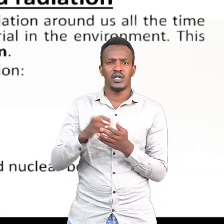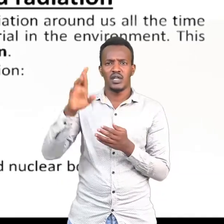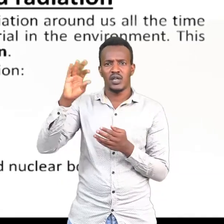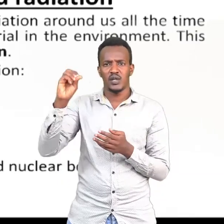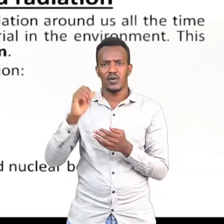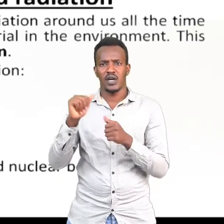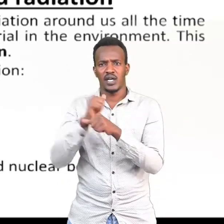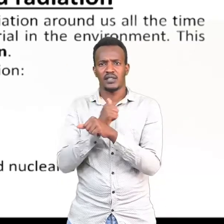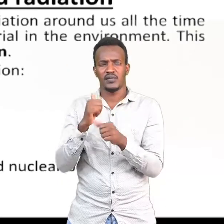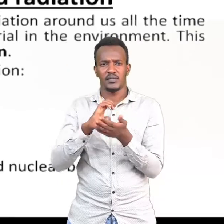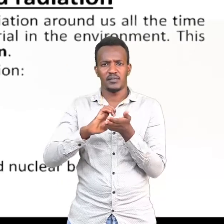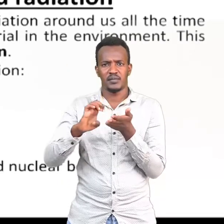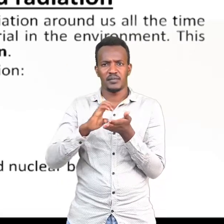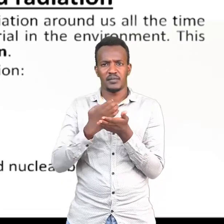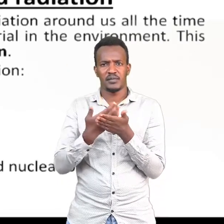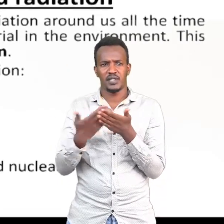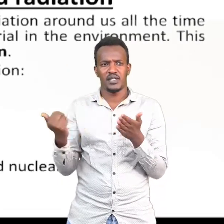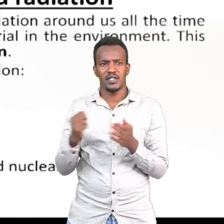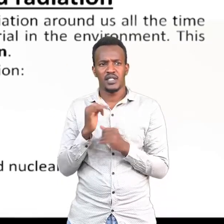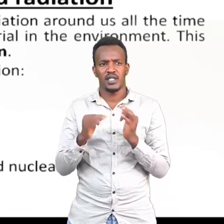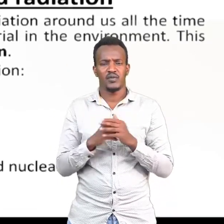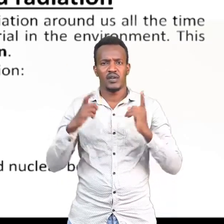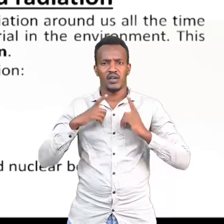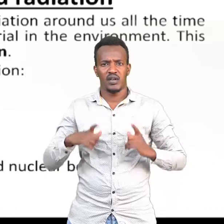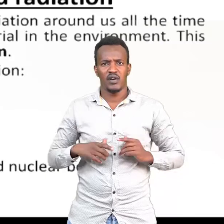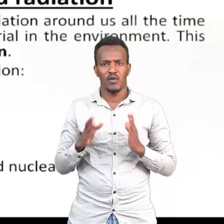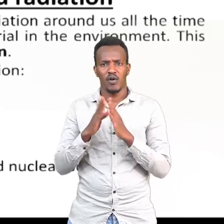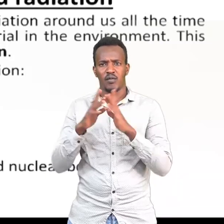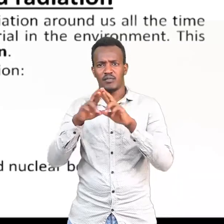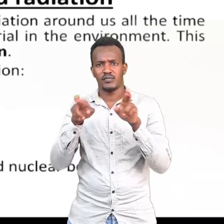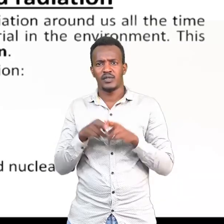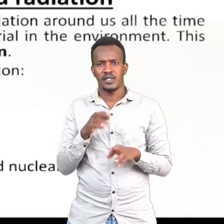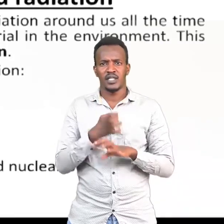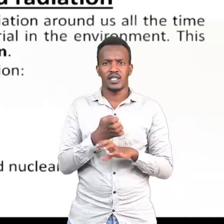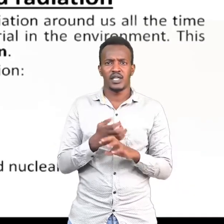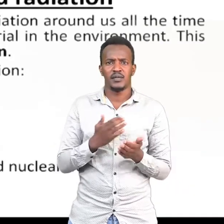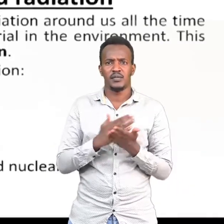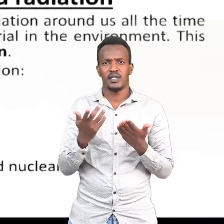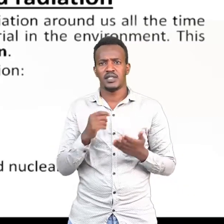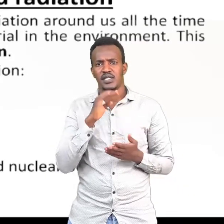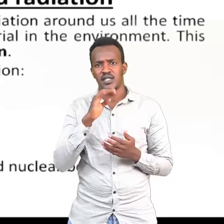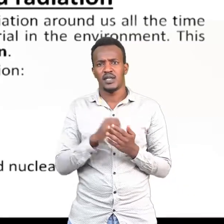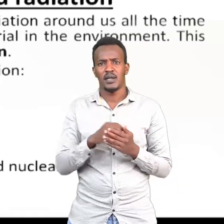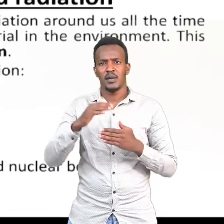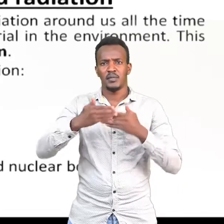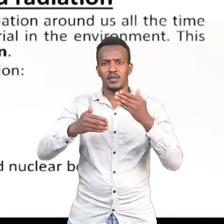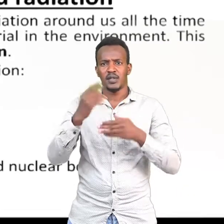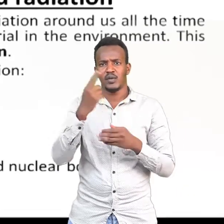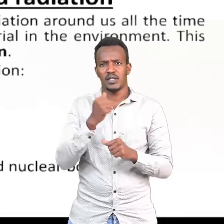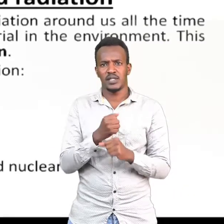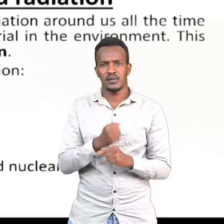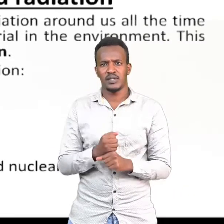materialska haddii aad markaasi waxa weeyaan ku nooshahay guri dhagaxa ama markaasi waxa weeyaan isaguna qaybtaasi ah buildingkaasi laga sameeyey markaasi